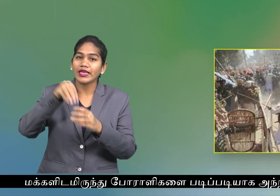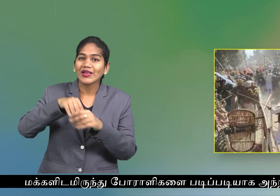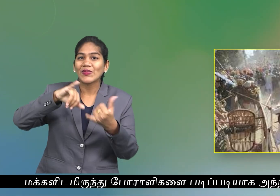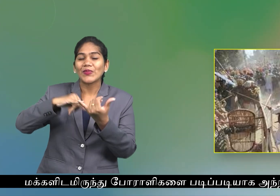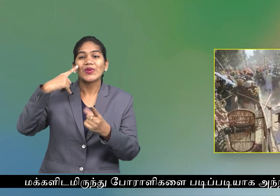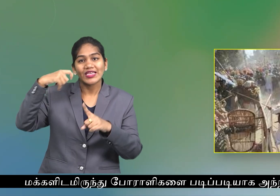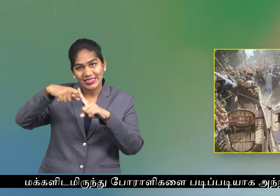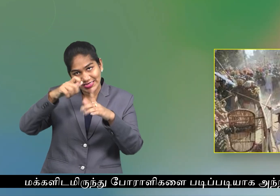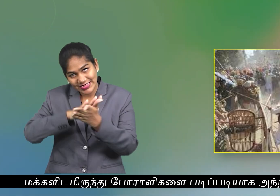அந்நியப்படுத்தியது.